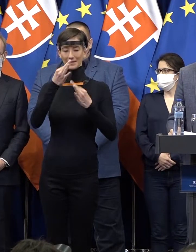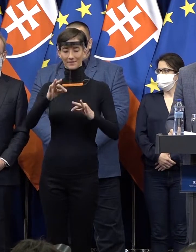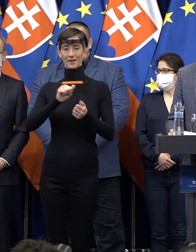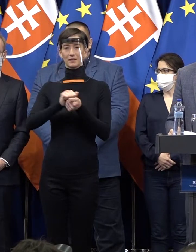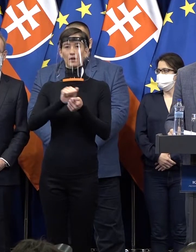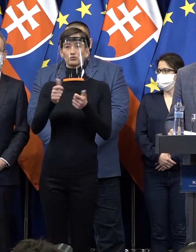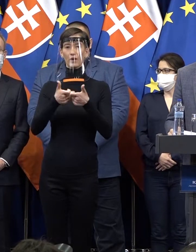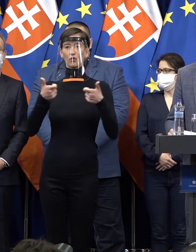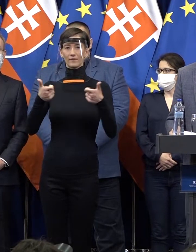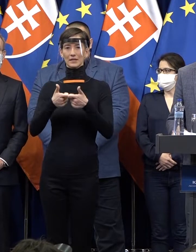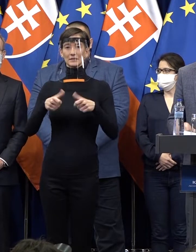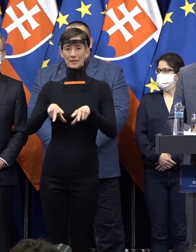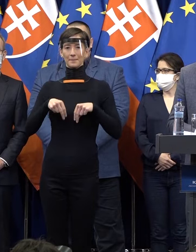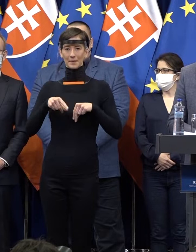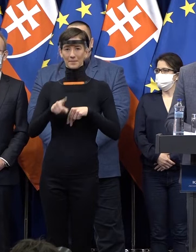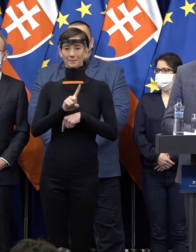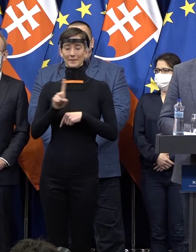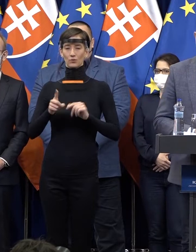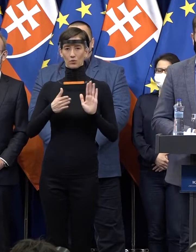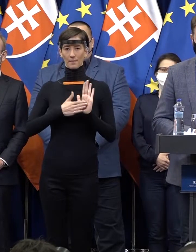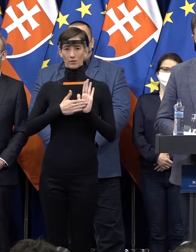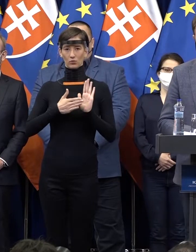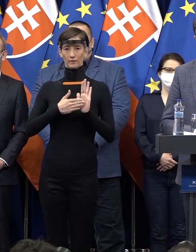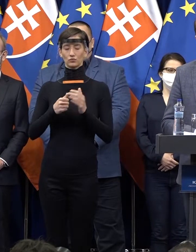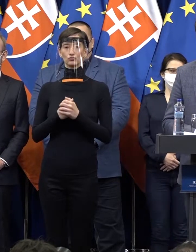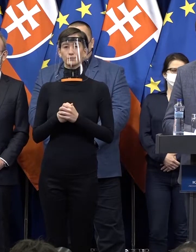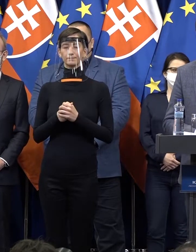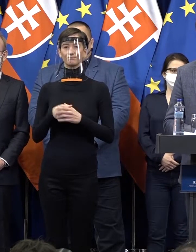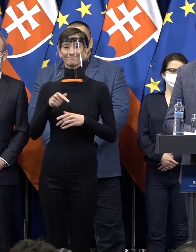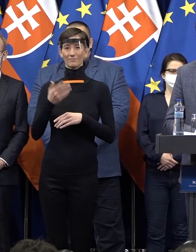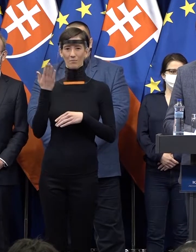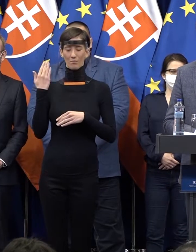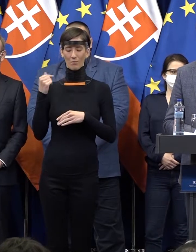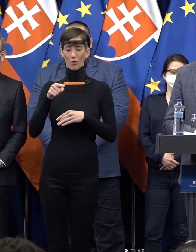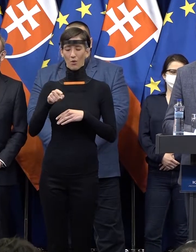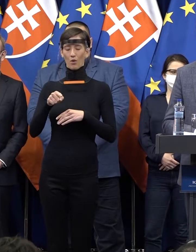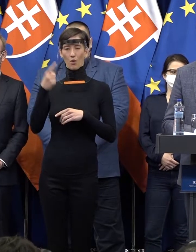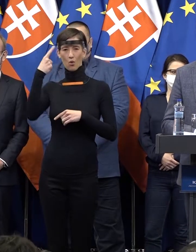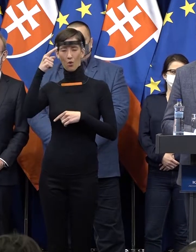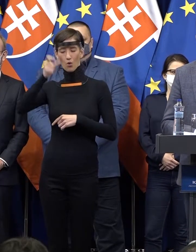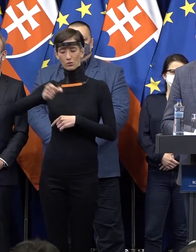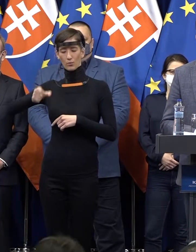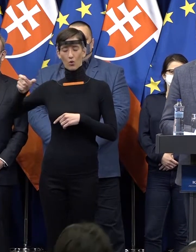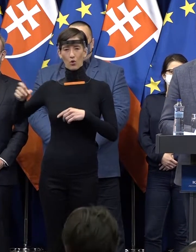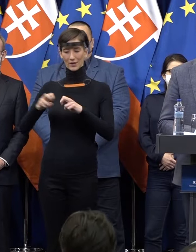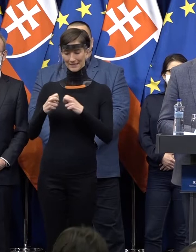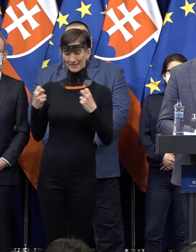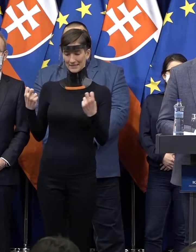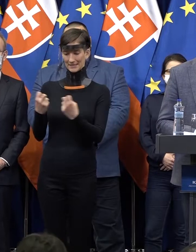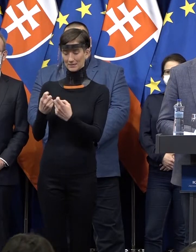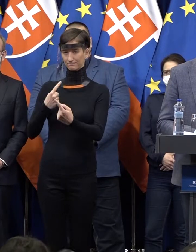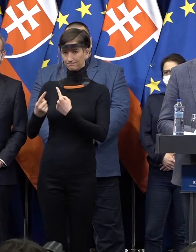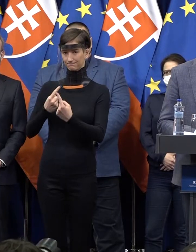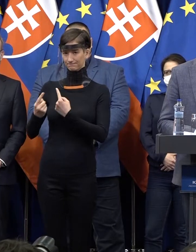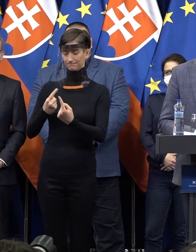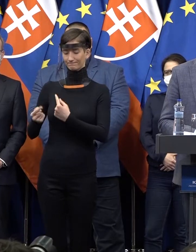konferencii predsedu vlády Slovenskej republiky pána Igora Matoviča po zasadnutí konzília odborníkov, ktoré pán premiér zvolal v